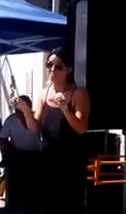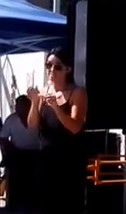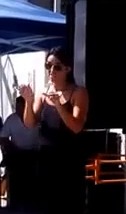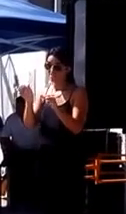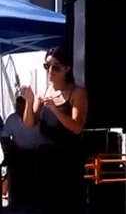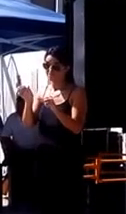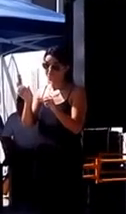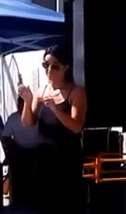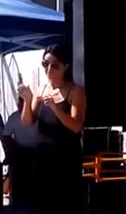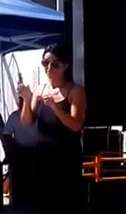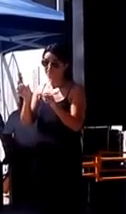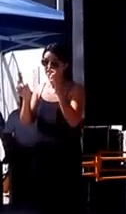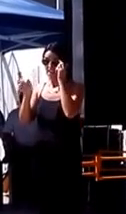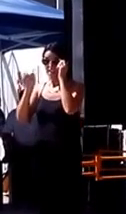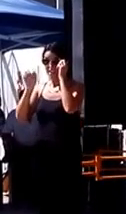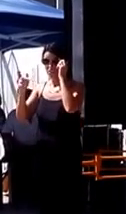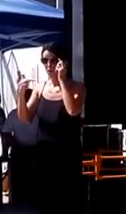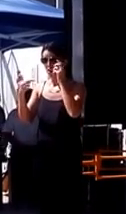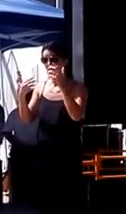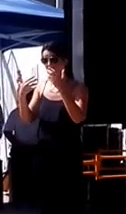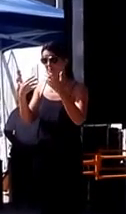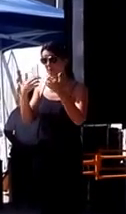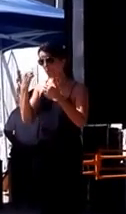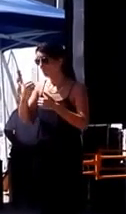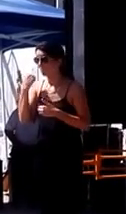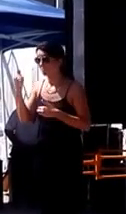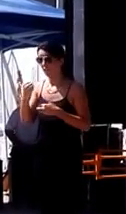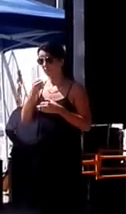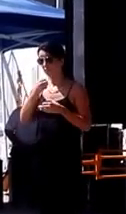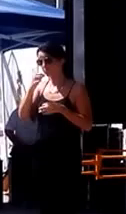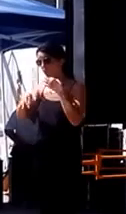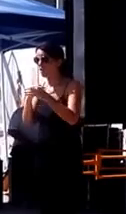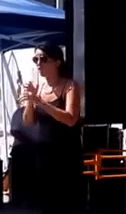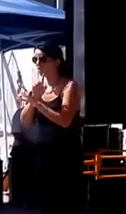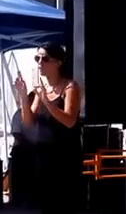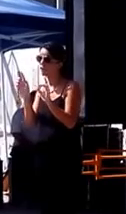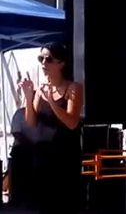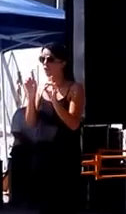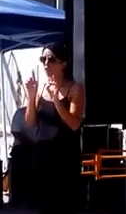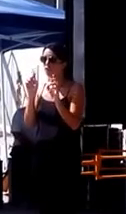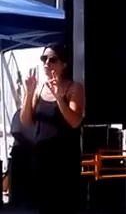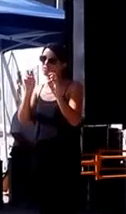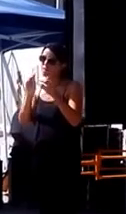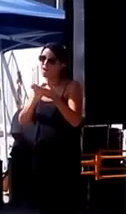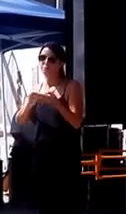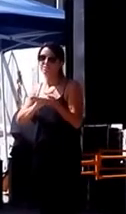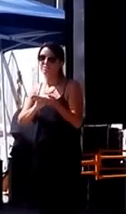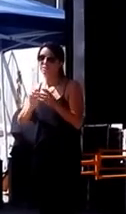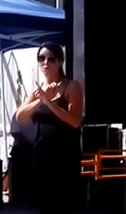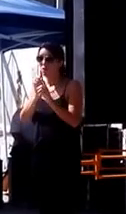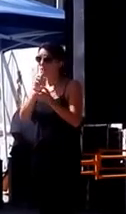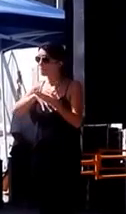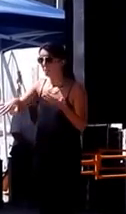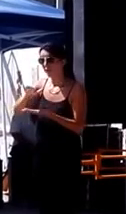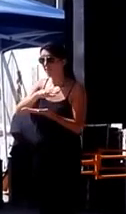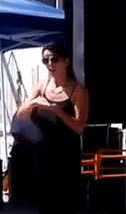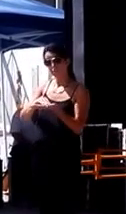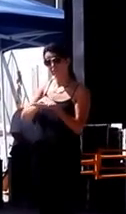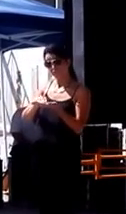Esto vale la pena tratarlo, porque esto no es una cuestión administrativa. Estos parques no se